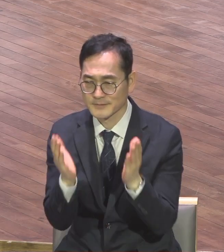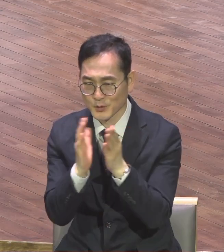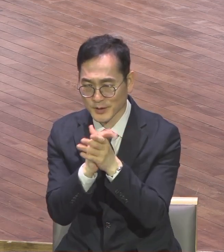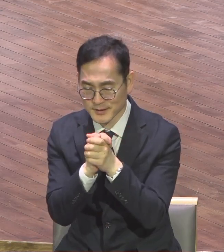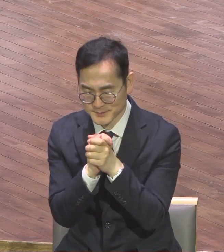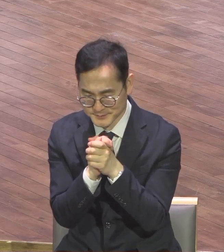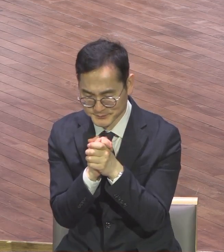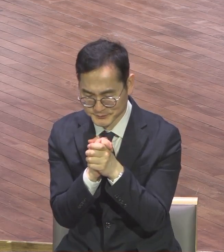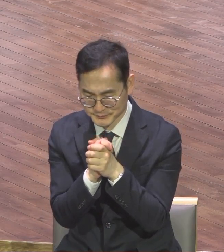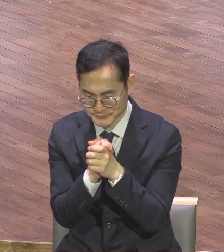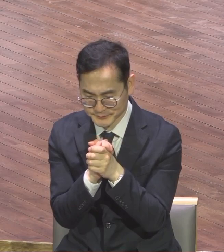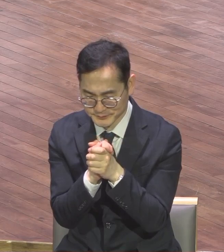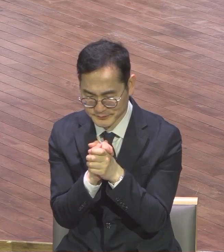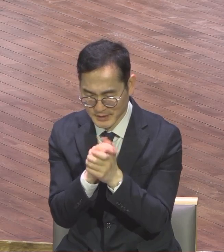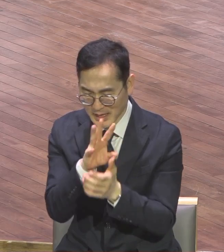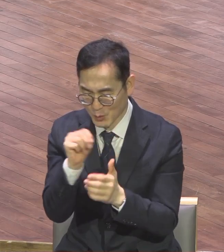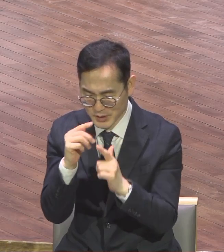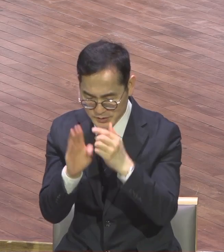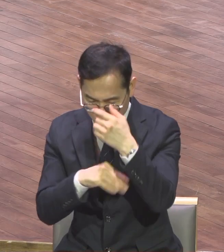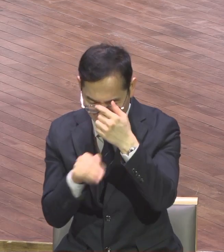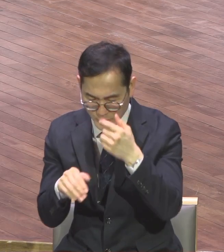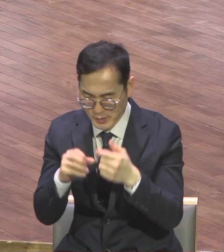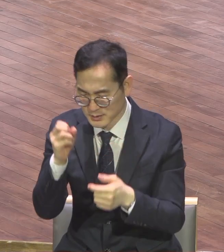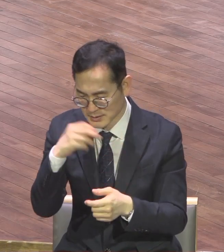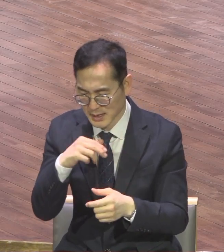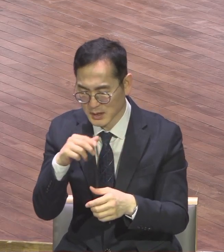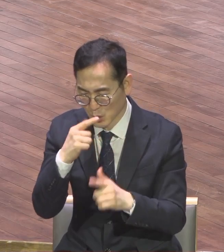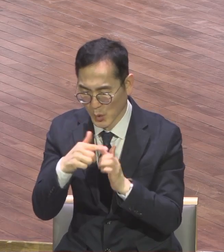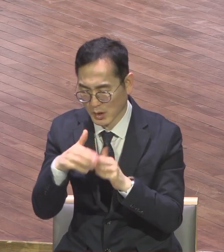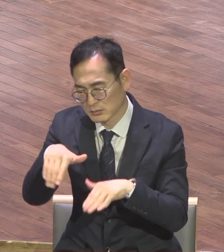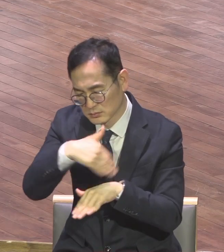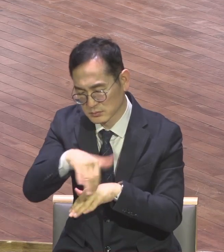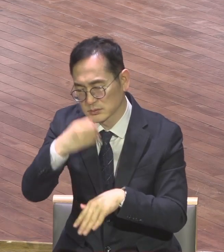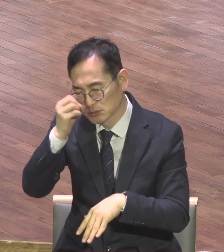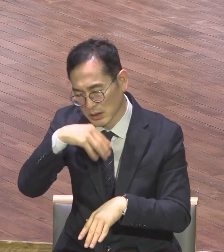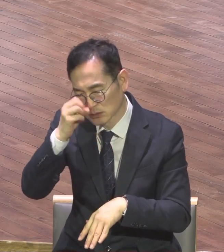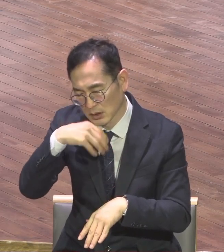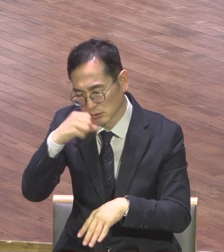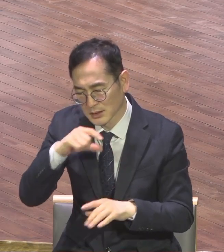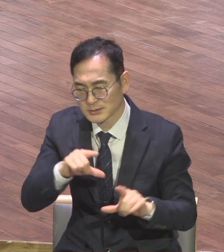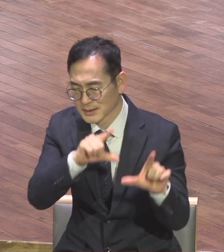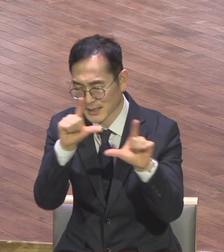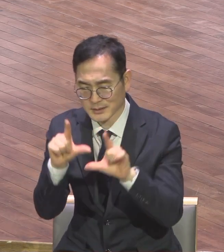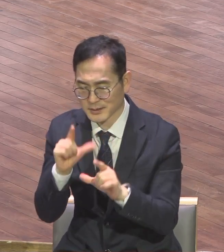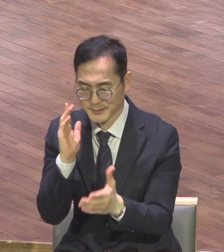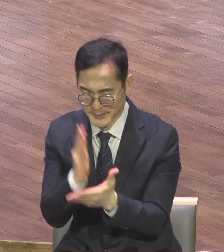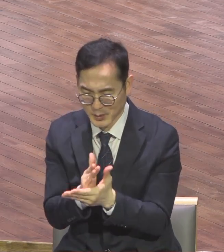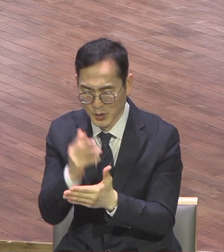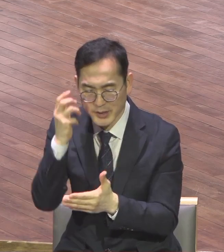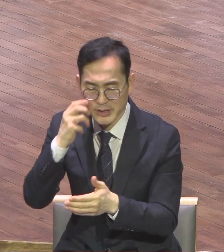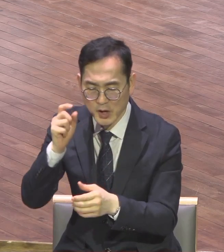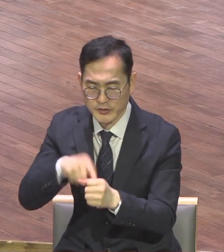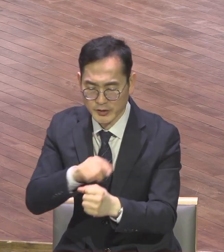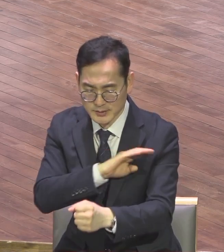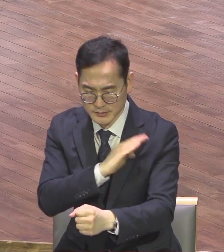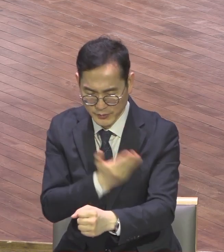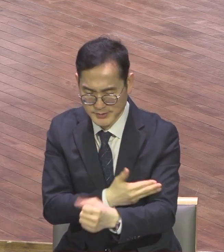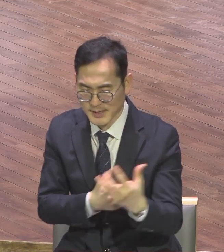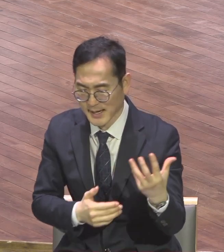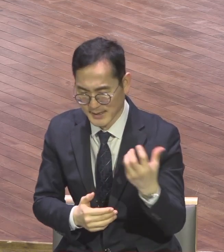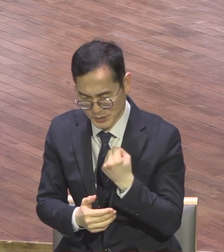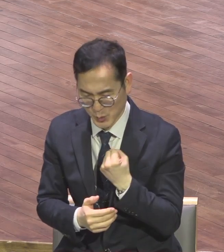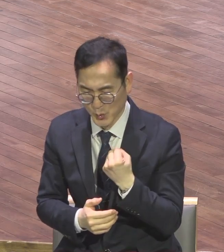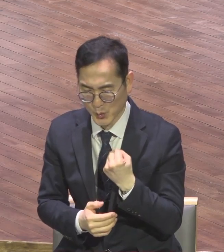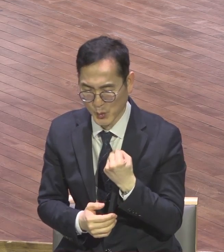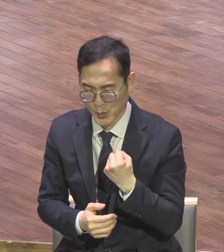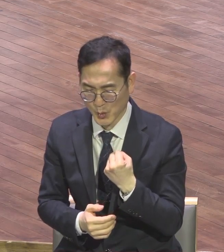성도들 막연한 종교생활, 감각 없는 종교생활, 반복적인 삶이 아니라 영적 권세를 가지고